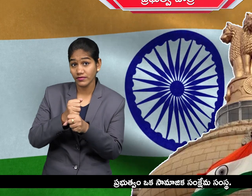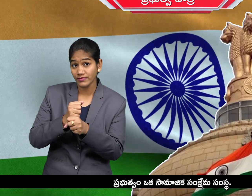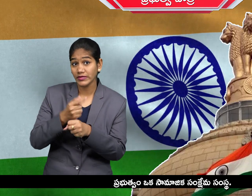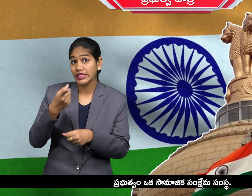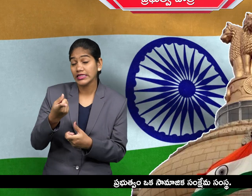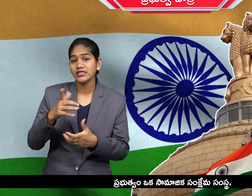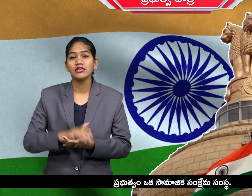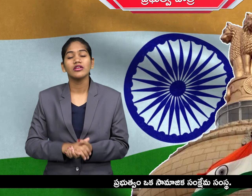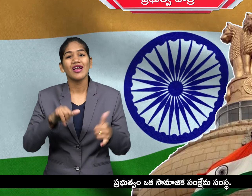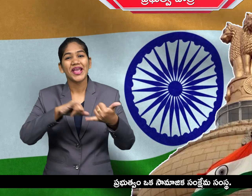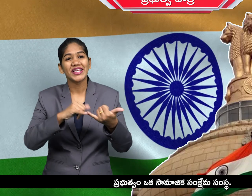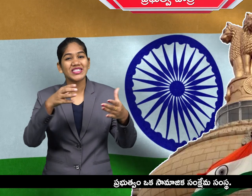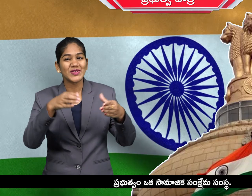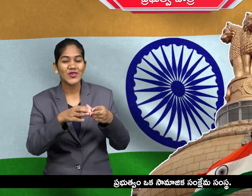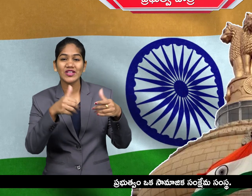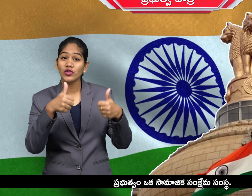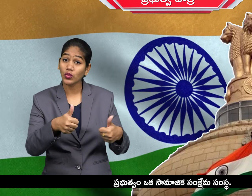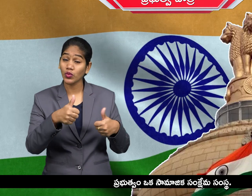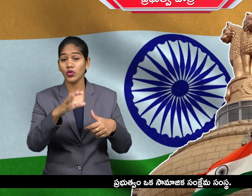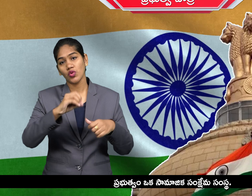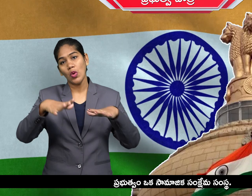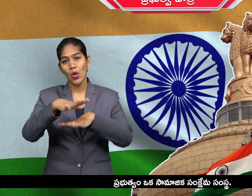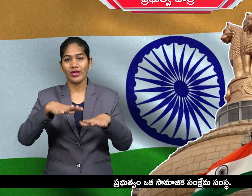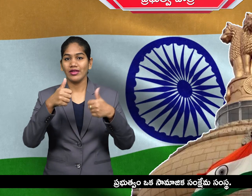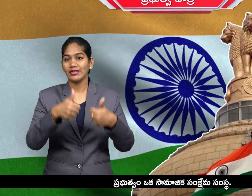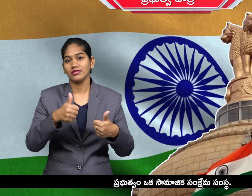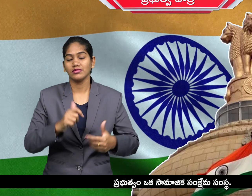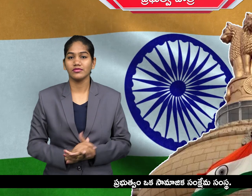ప్రభుత్వం ఒక సామాజిక సంక్షేమ సంస్థ.